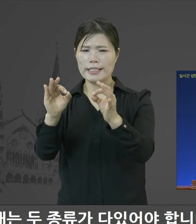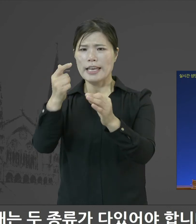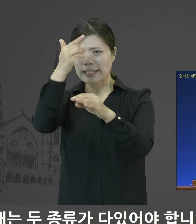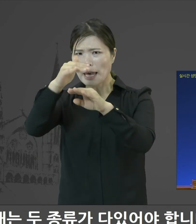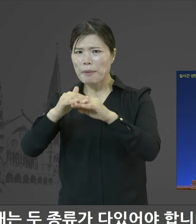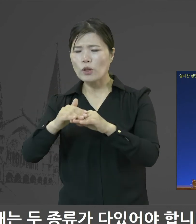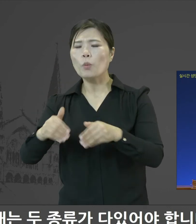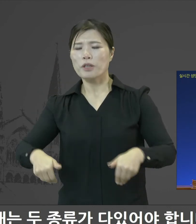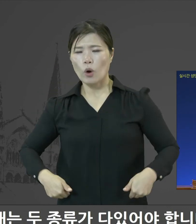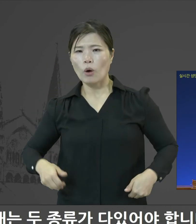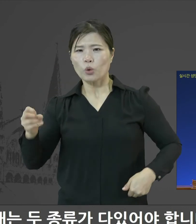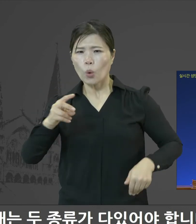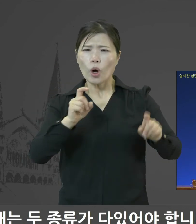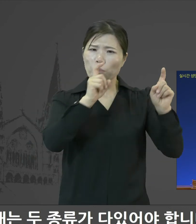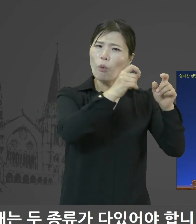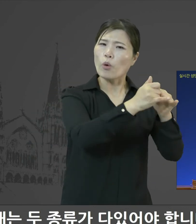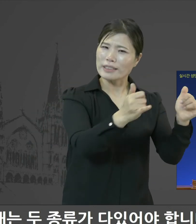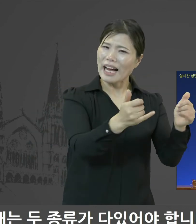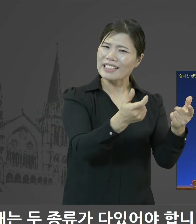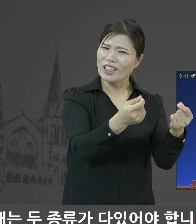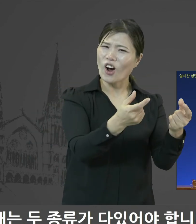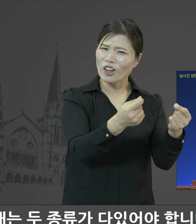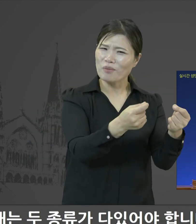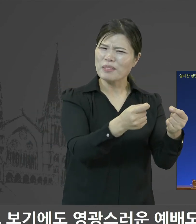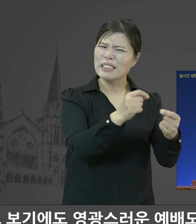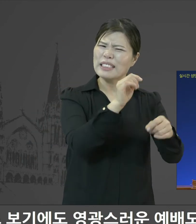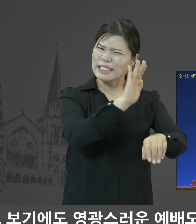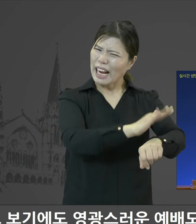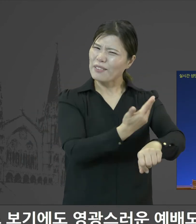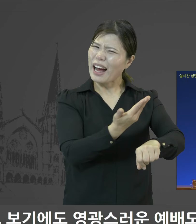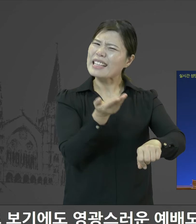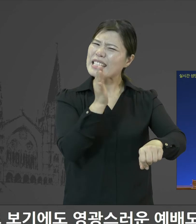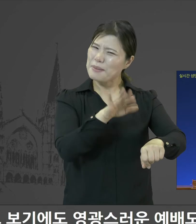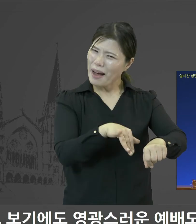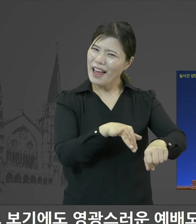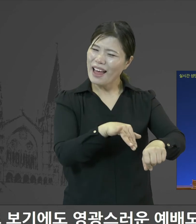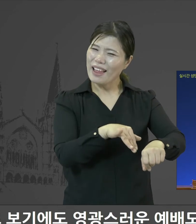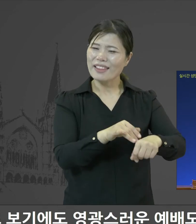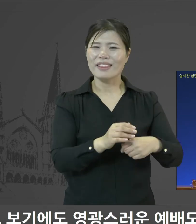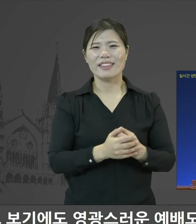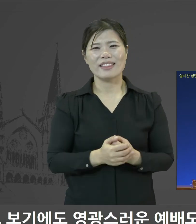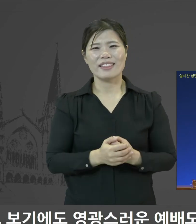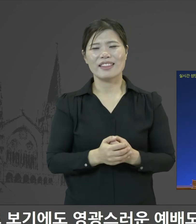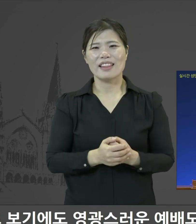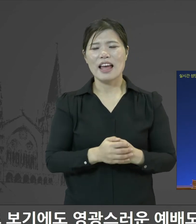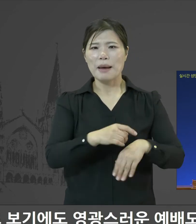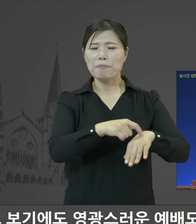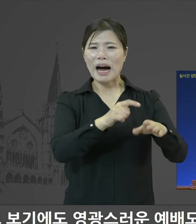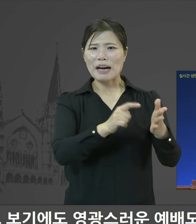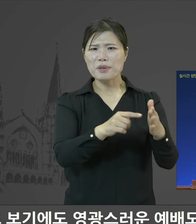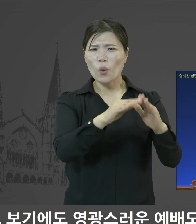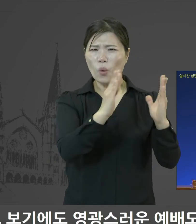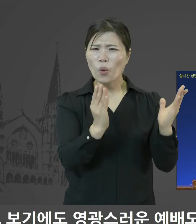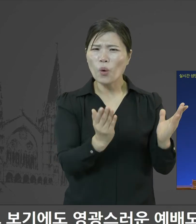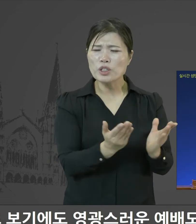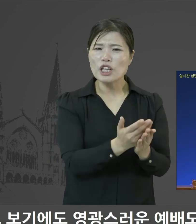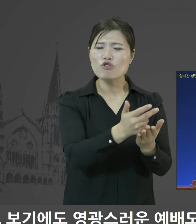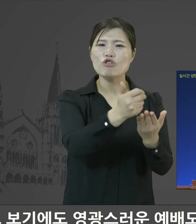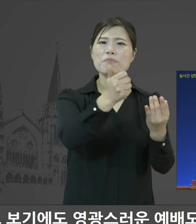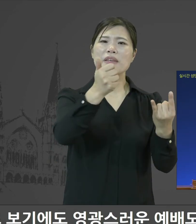되고요. 목자처럼 투박하지만 내가 예배의 격식은 모르지만 그 마음이 온전히 주님 앞에